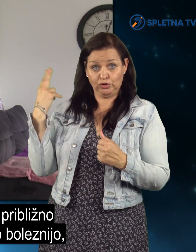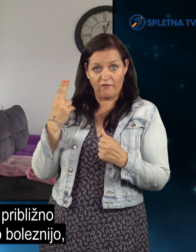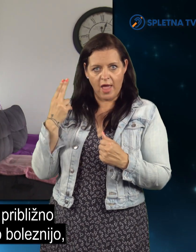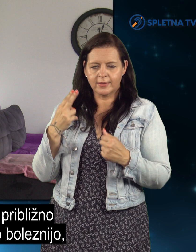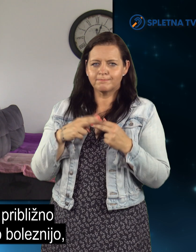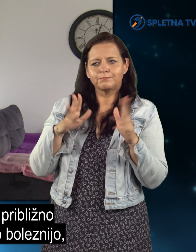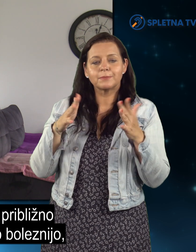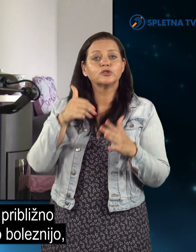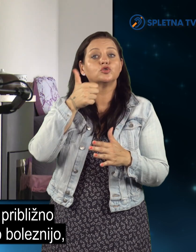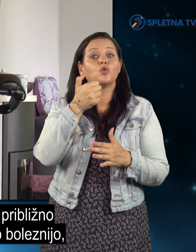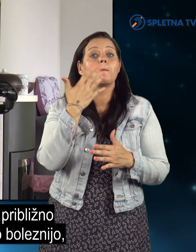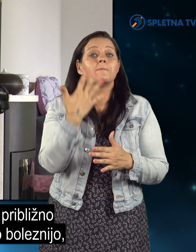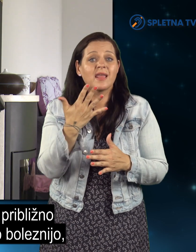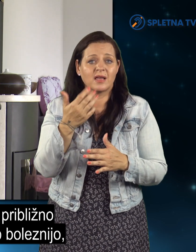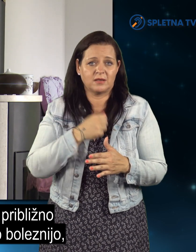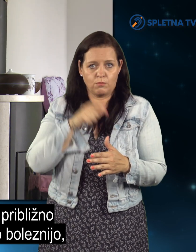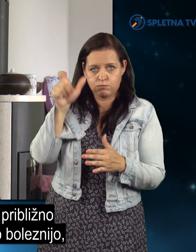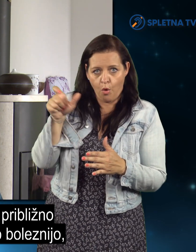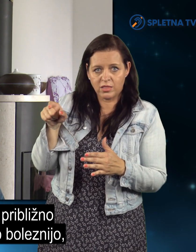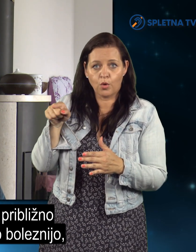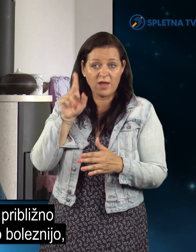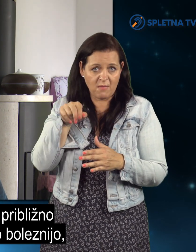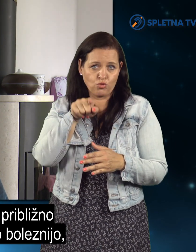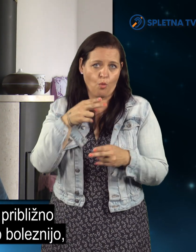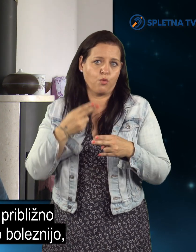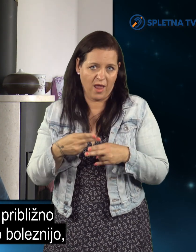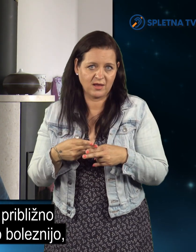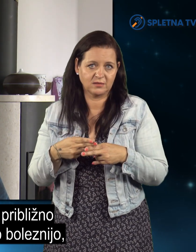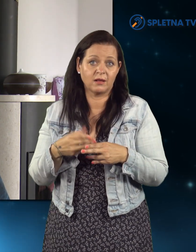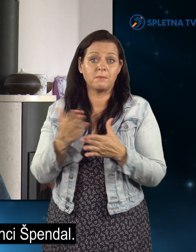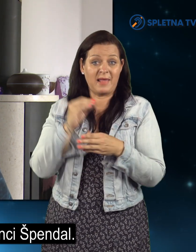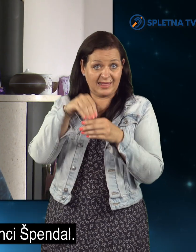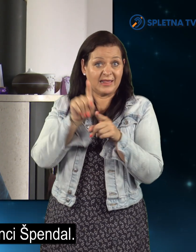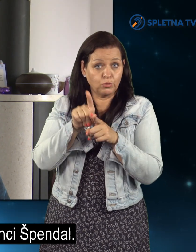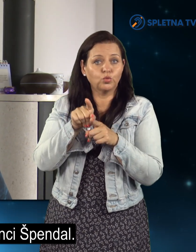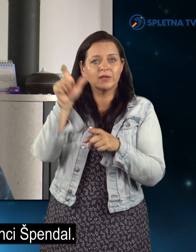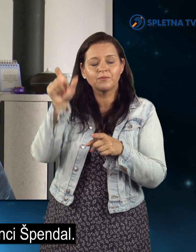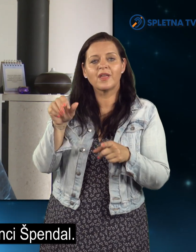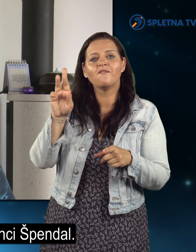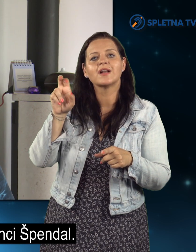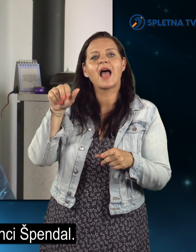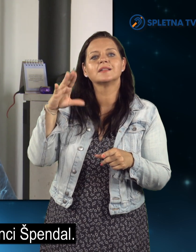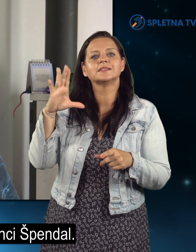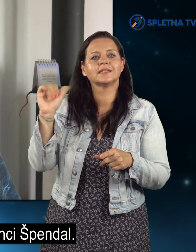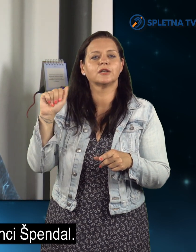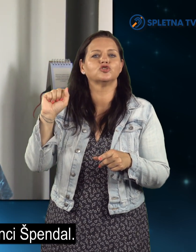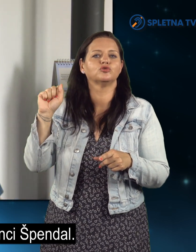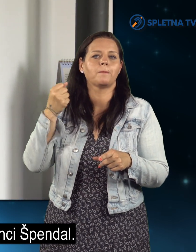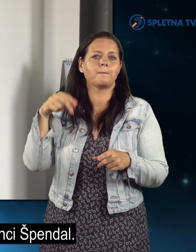V Sloveniji živi približno 150 bolnikov s to boleznijo, med njimi tudi Franci